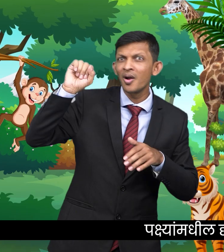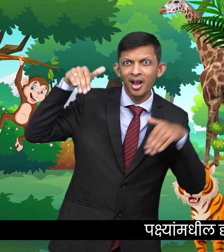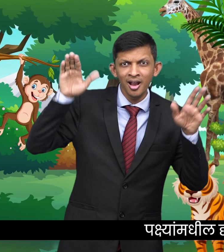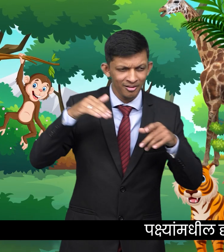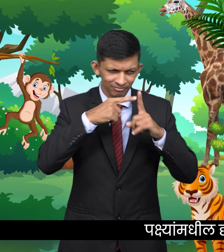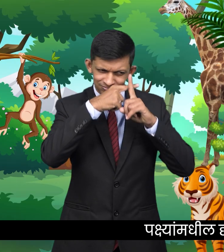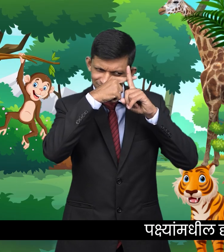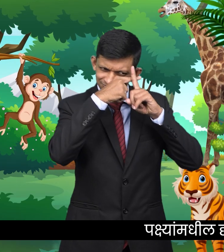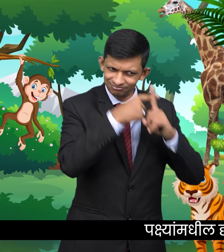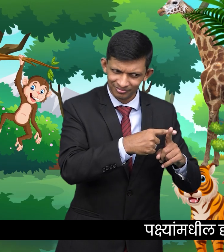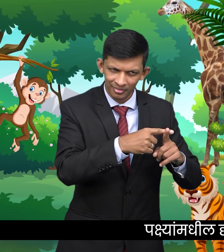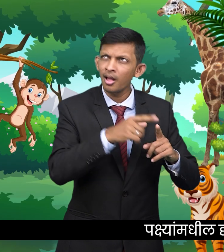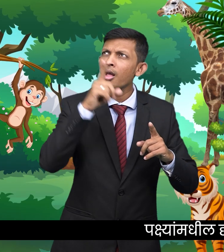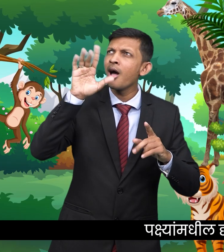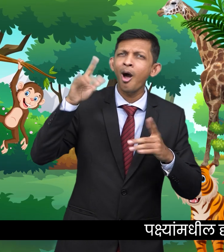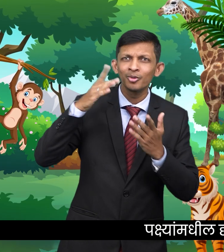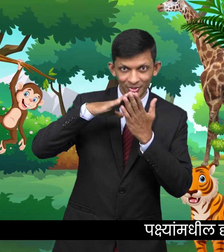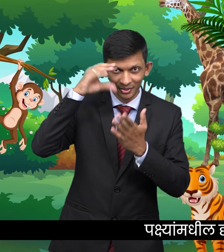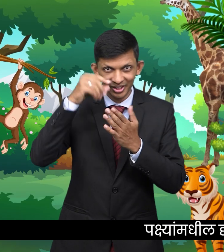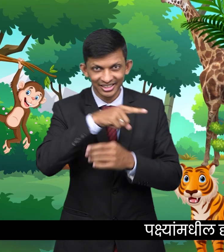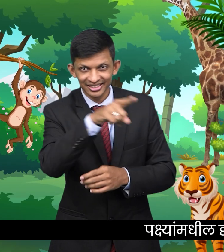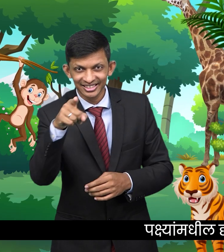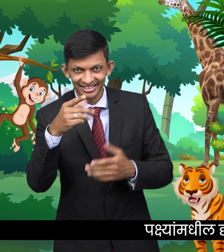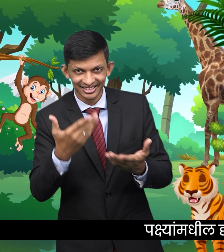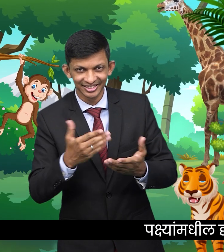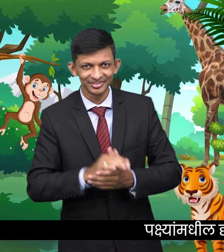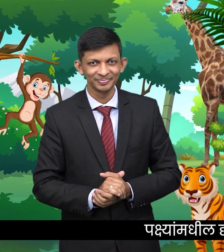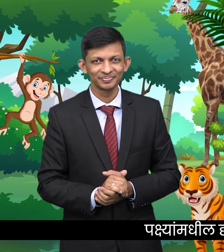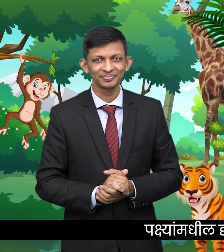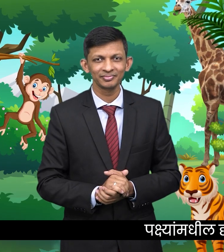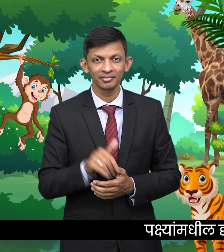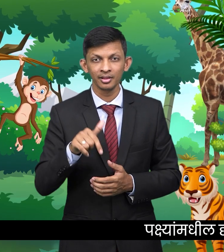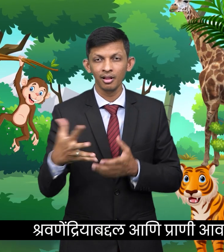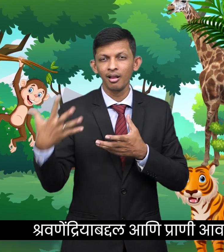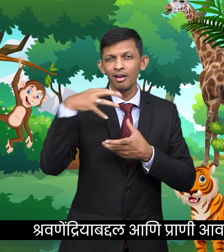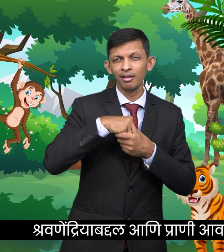पक्ष्यांमधील दृष्टीच्या इंद्रियाबद्दल शिकणे.